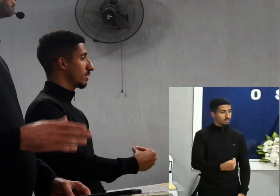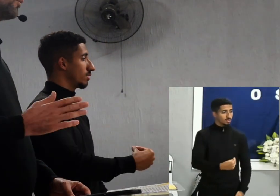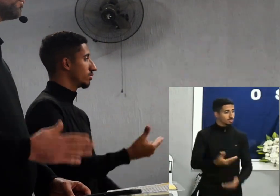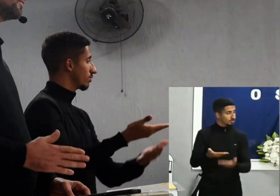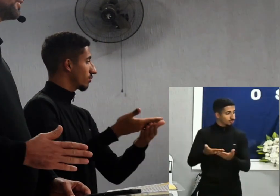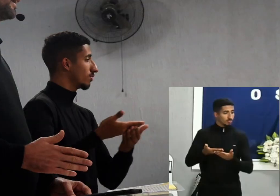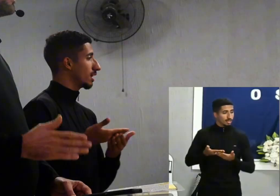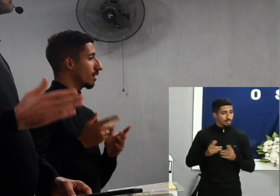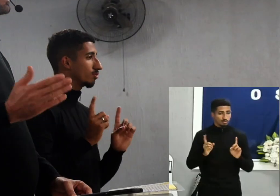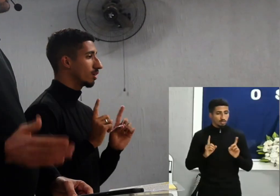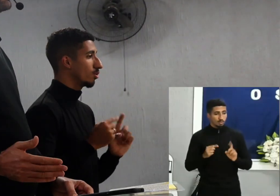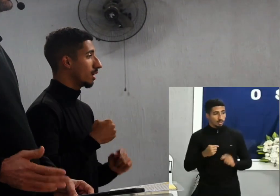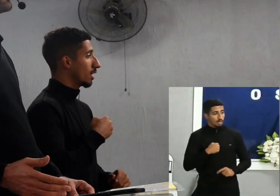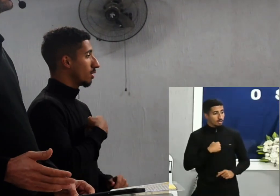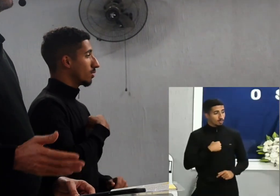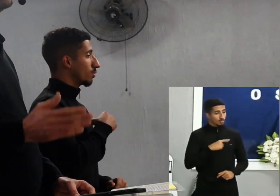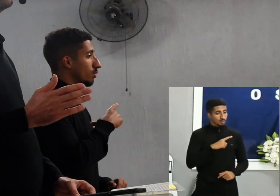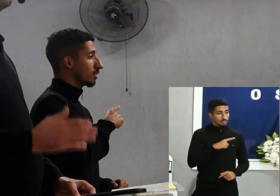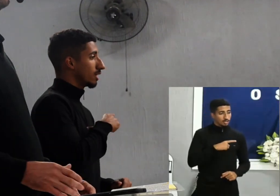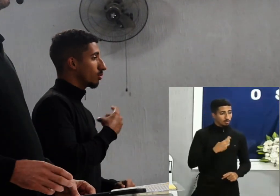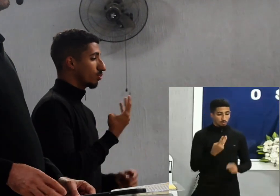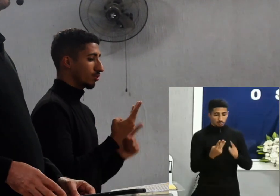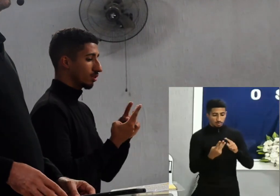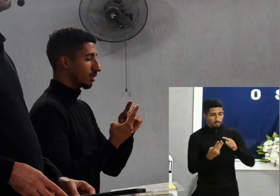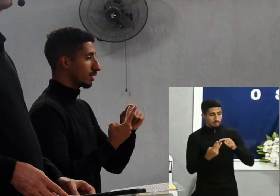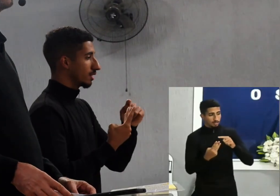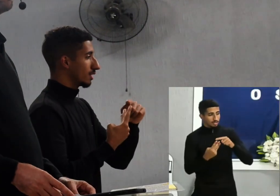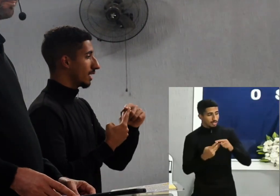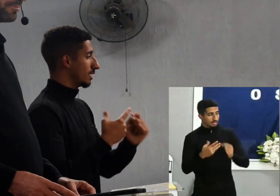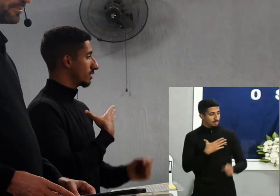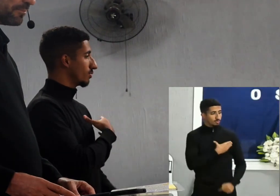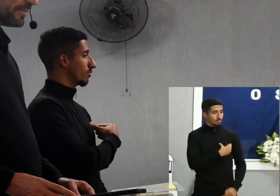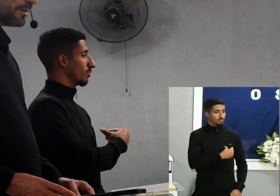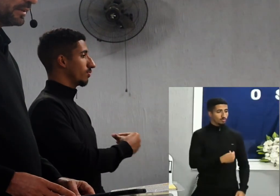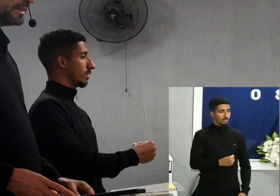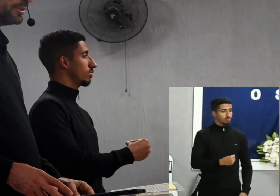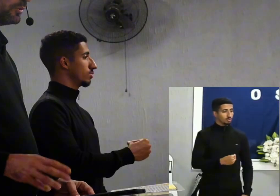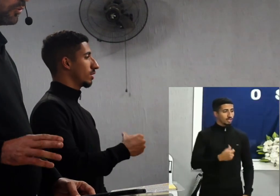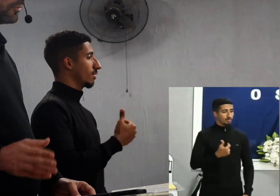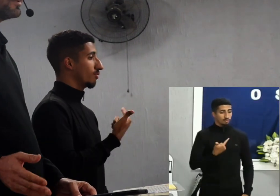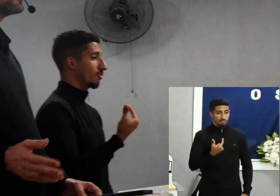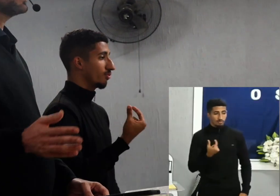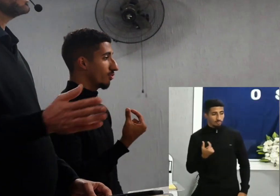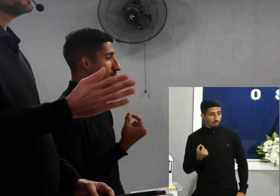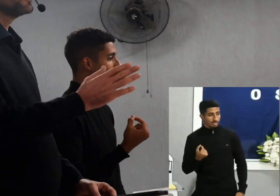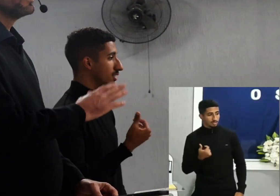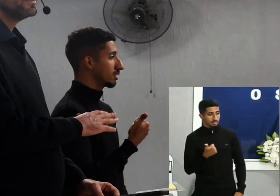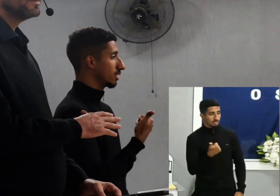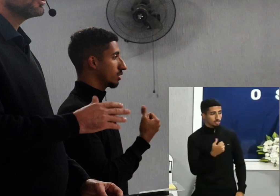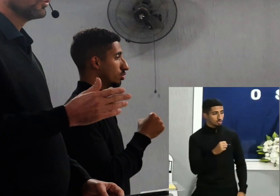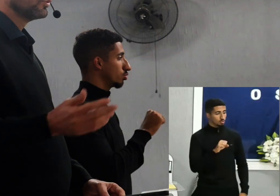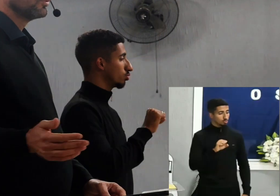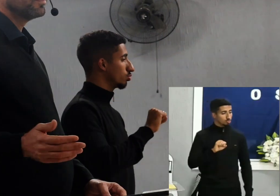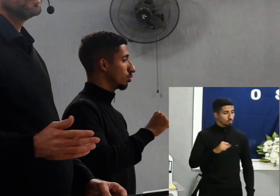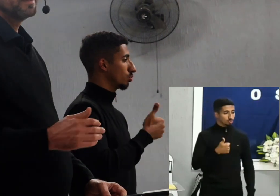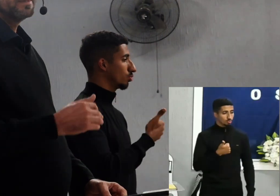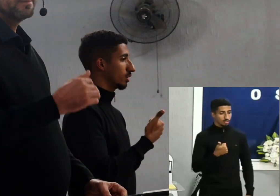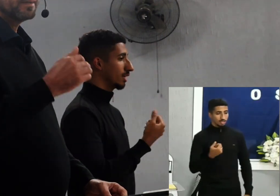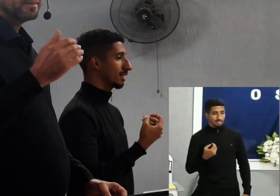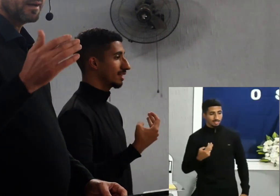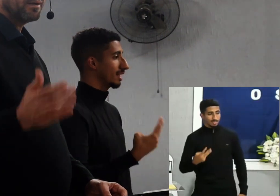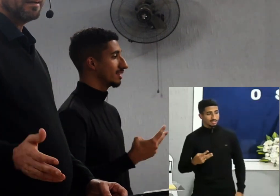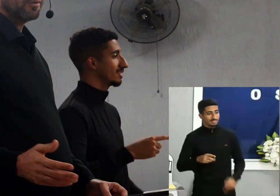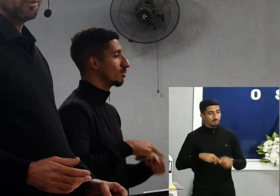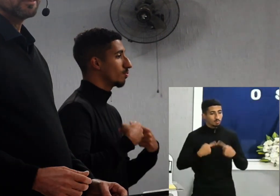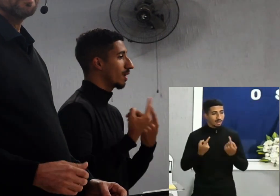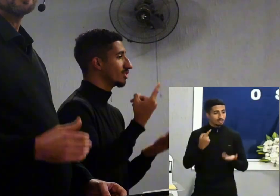O Samuel com 20 anos, a Sara com 18 e o André com 13. Mas eles tinham um compromisso lá de estudo,